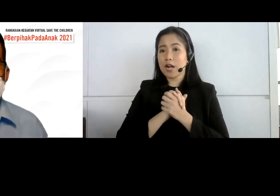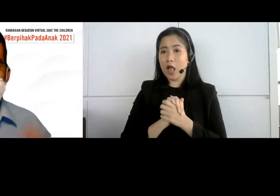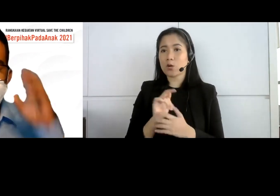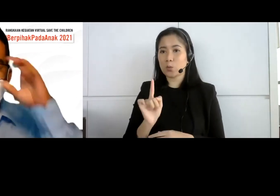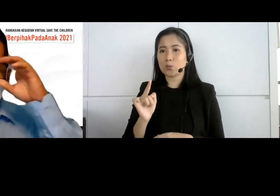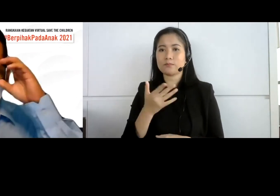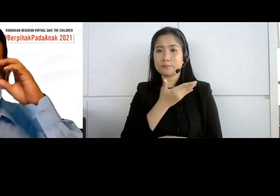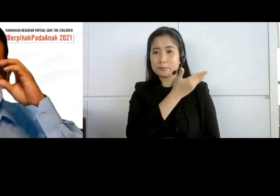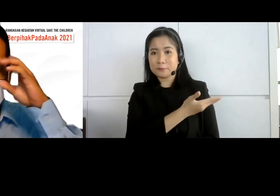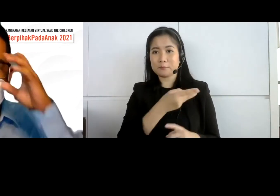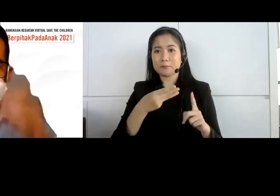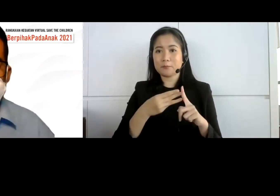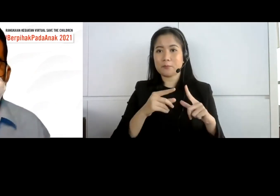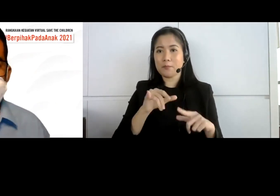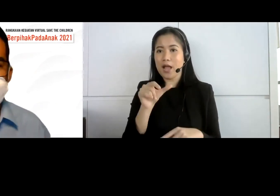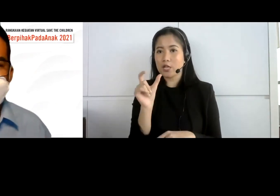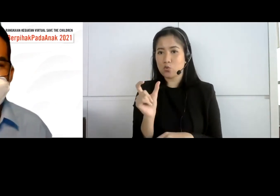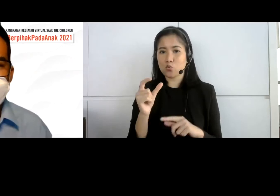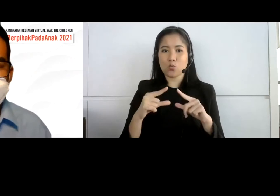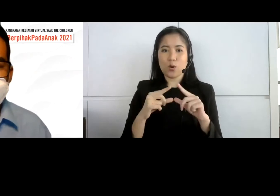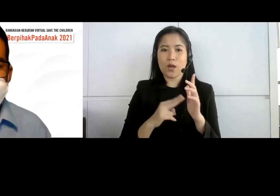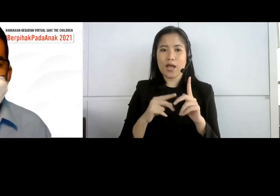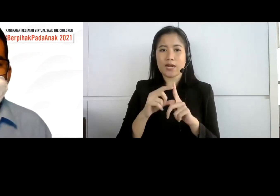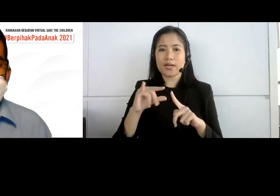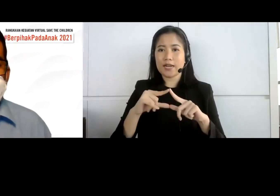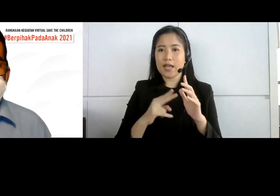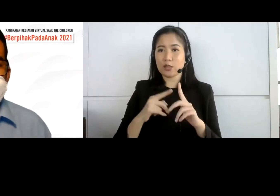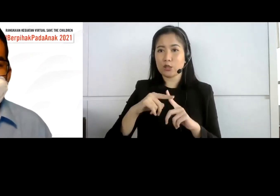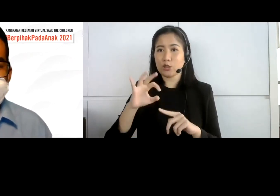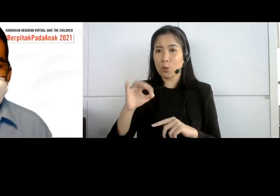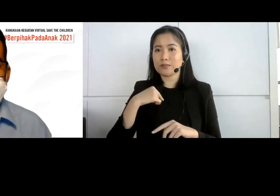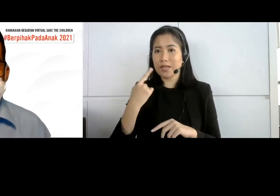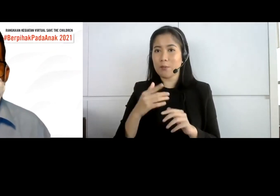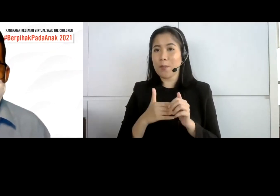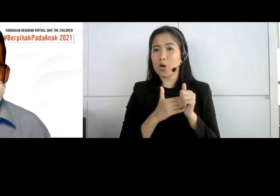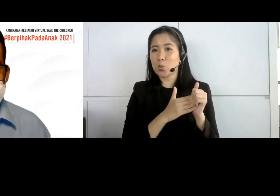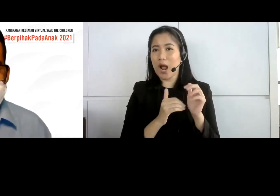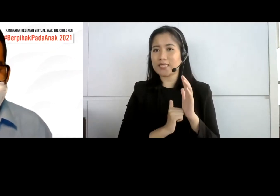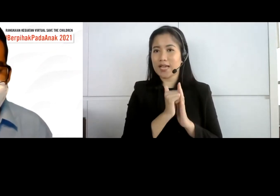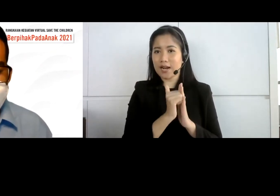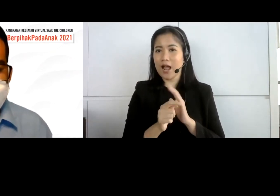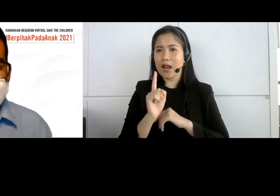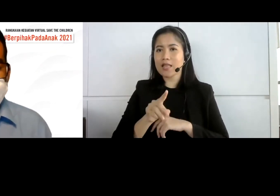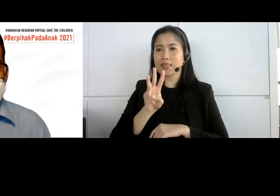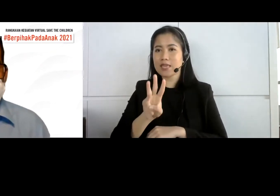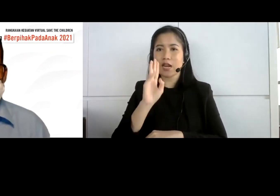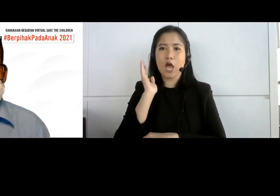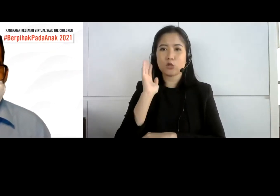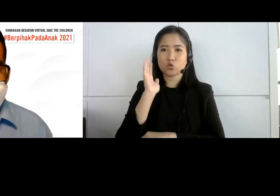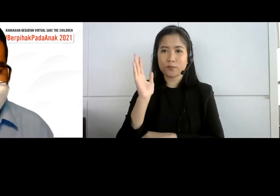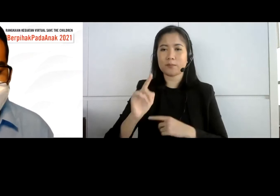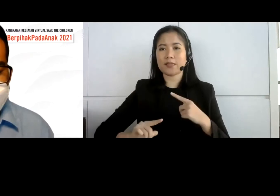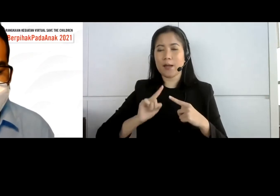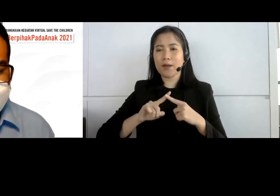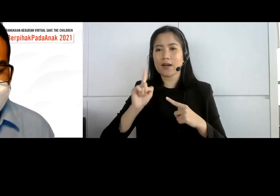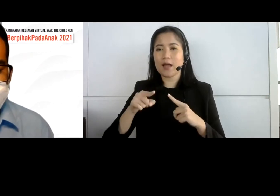akan memandu jalannya webinar pada sore hari ini, dan saya juga sudah ditemani dengan 3 narasumber. Yang pertama ada